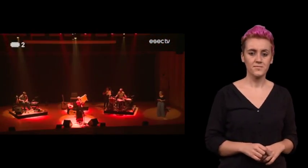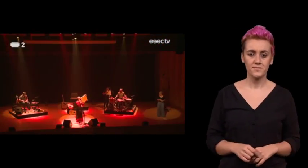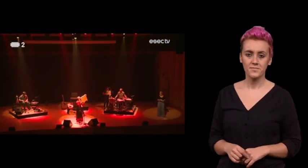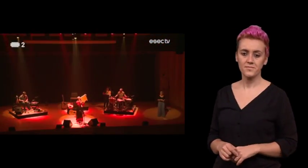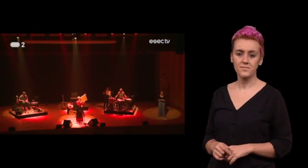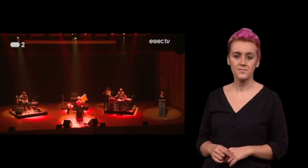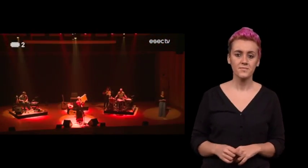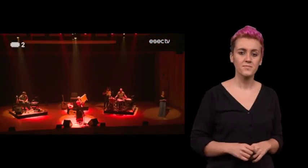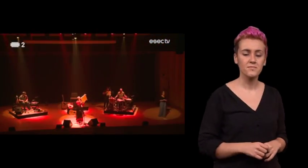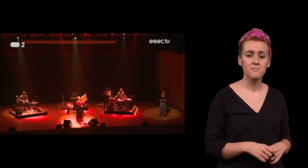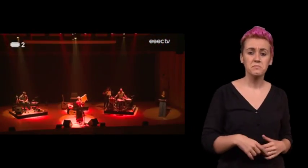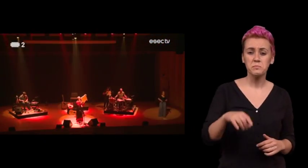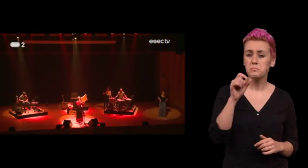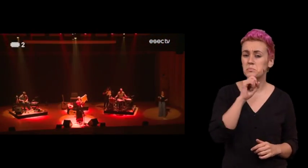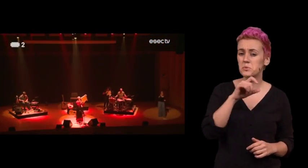chorar. Talvez ele